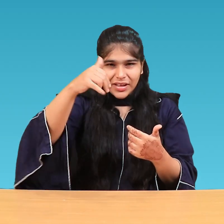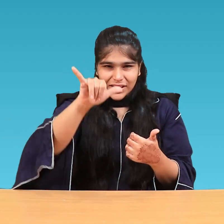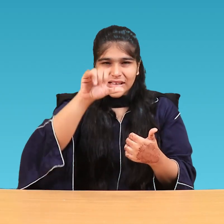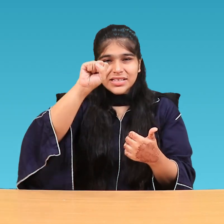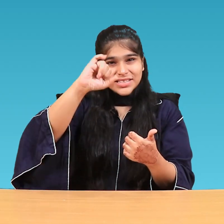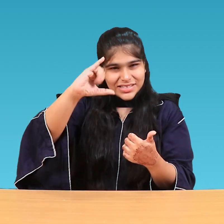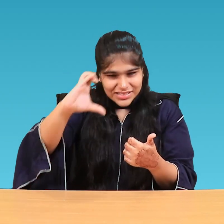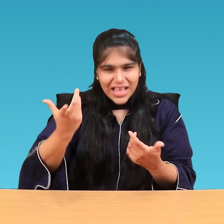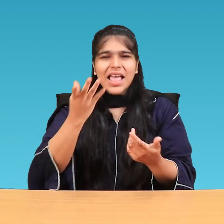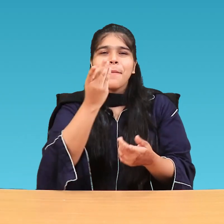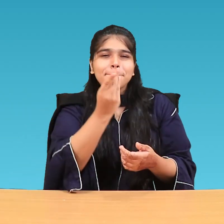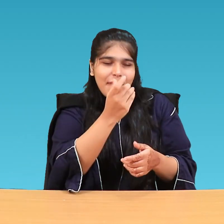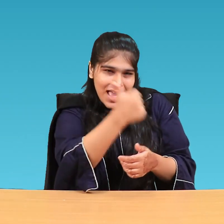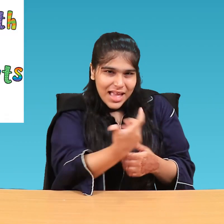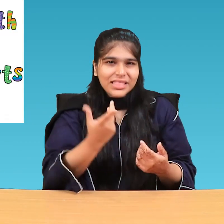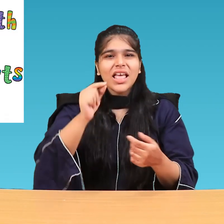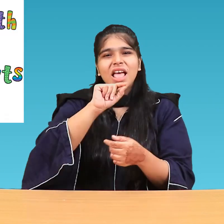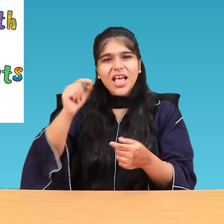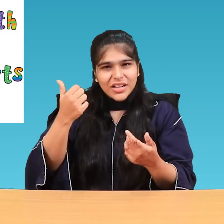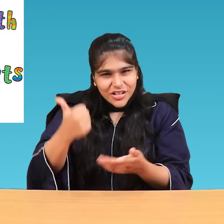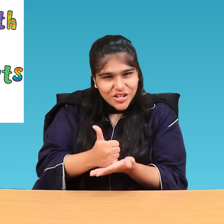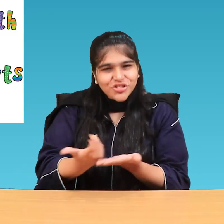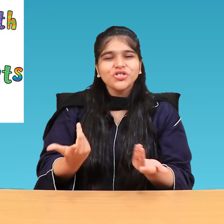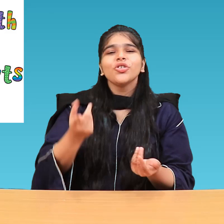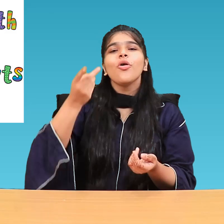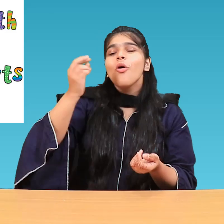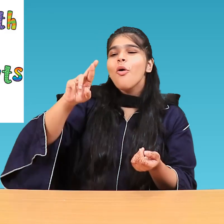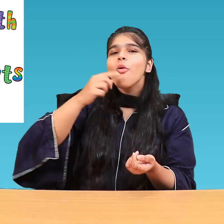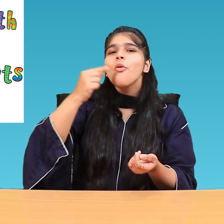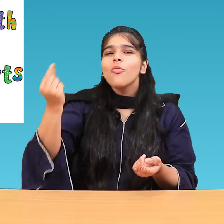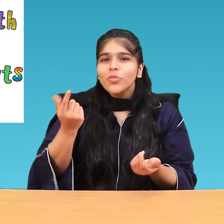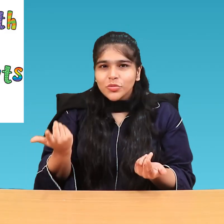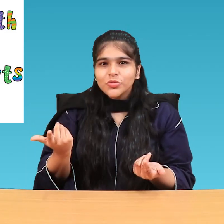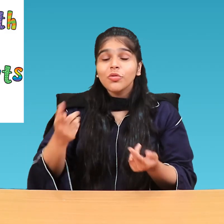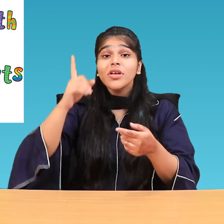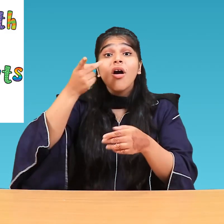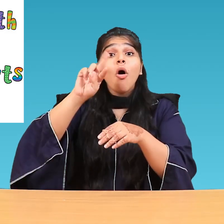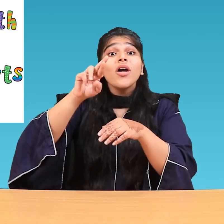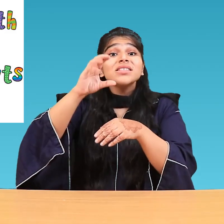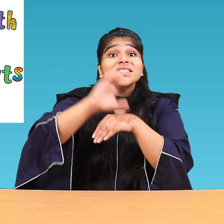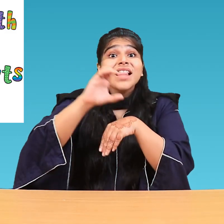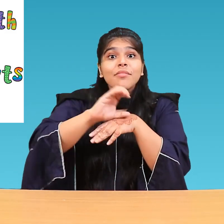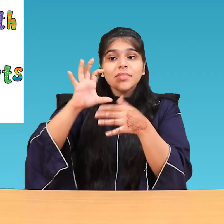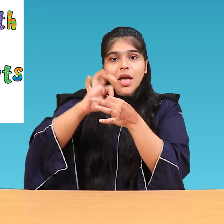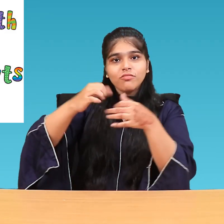لوگ میتھس کی طرف سے، کچھ لوگ انگلش اور کچھ ریلیجیس لوگ ہیں۔ ان لوگوں